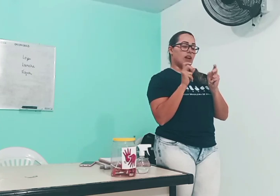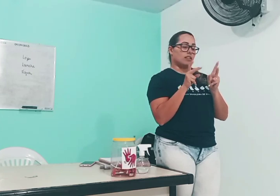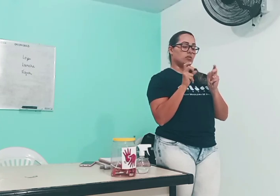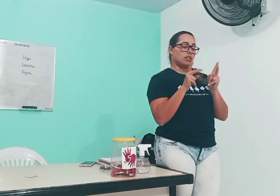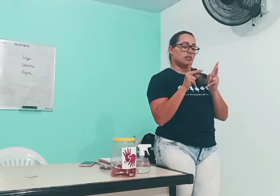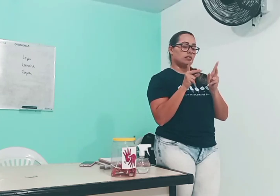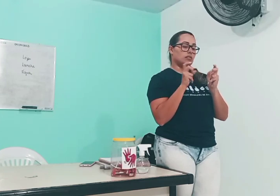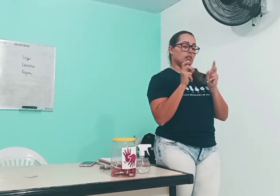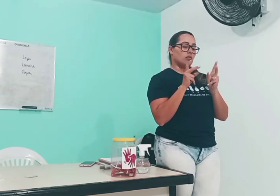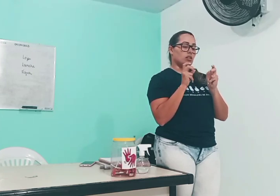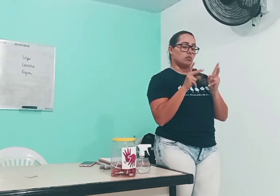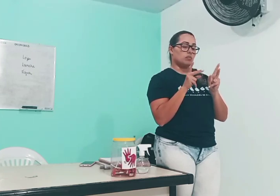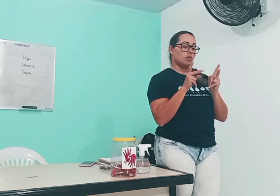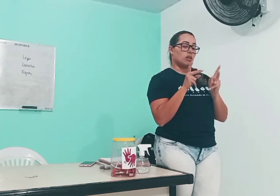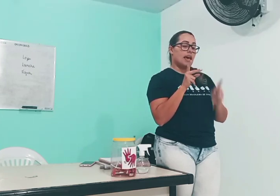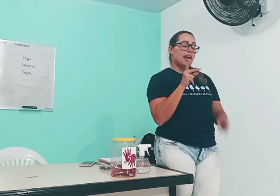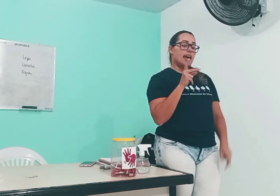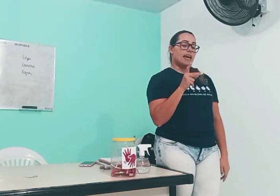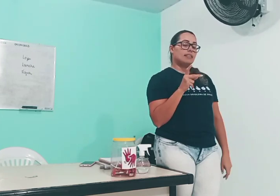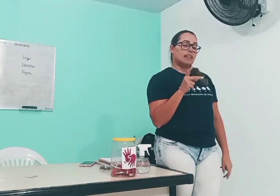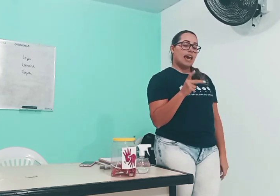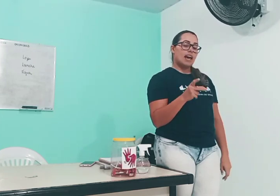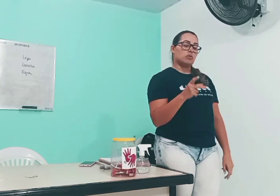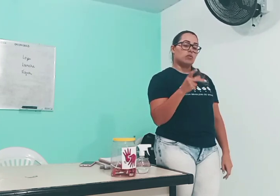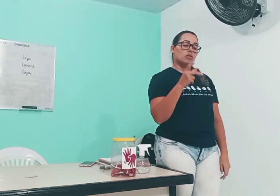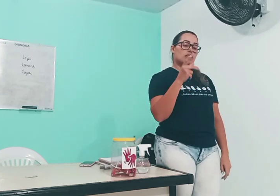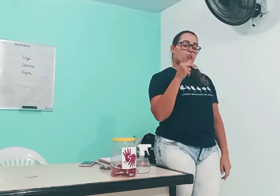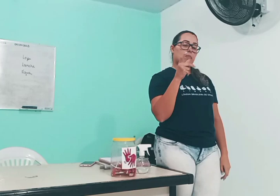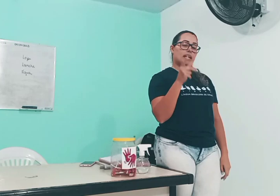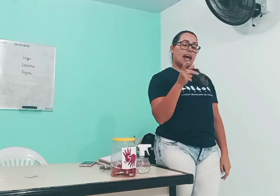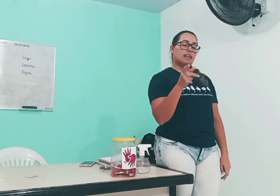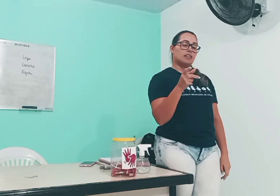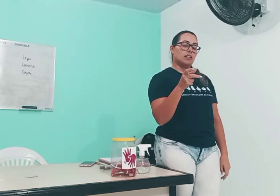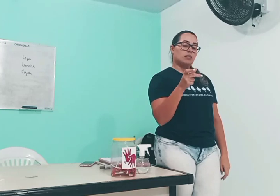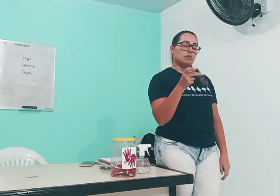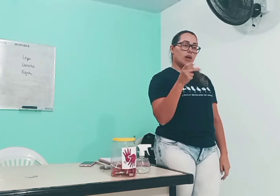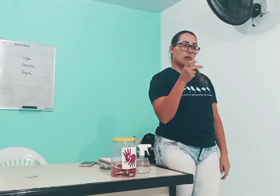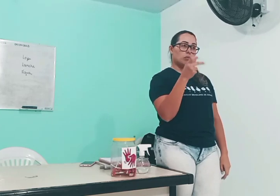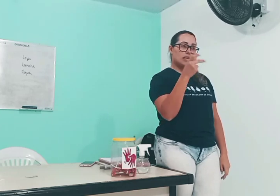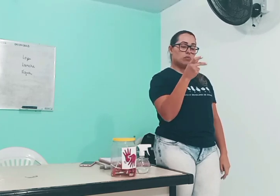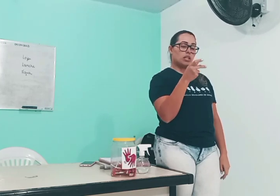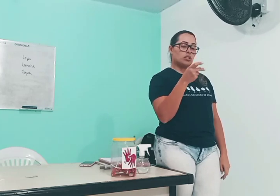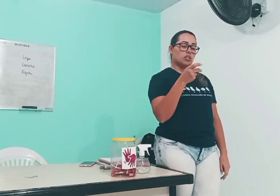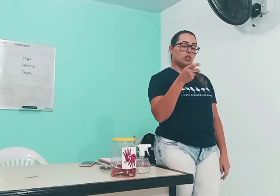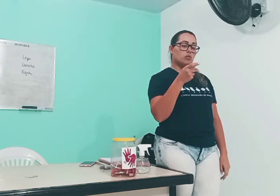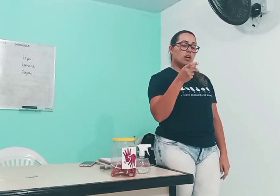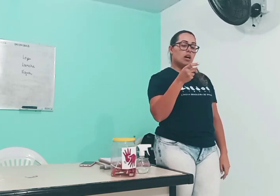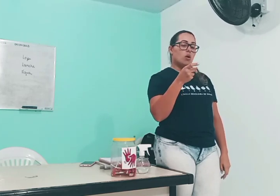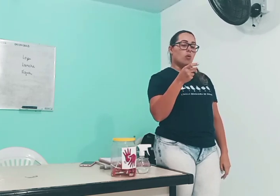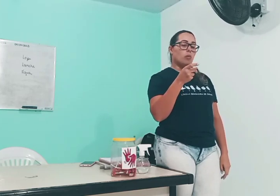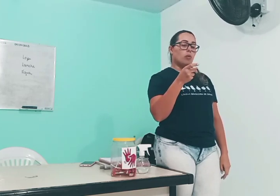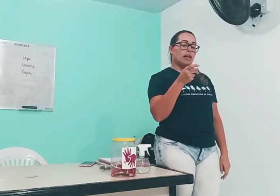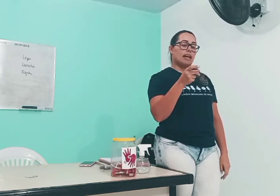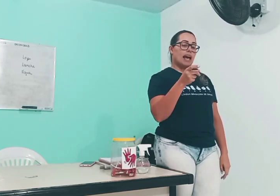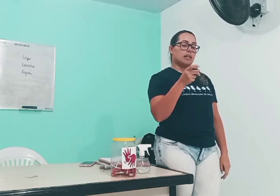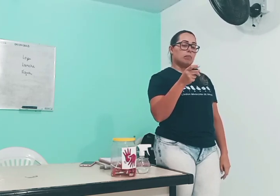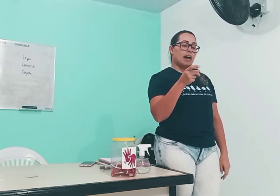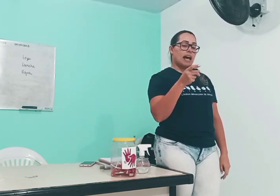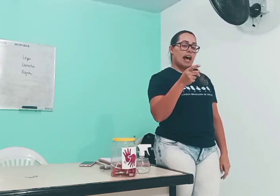Fácil, né? 4 mãos. Eterno, você vai pegar aqui, do mesmo jeitinho, o polegar aqui parado,